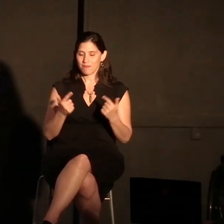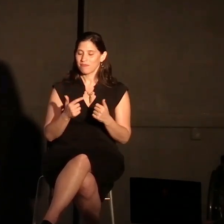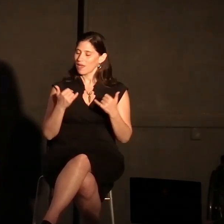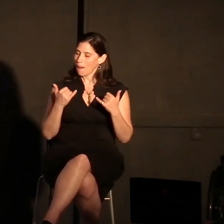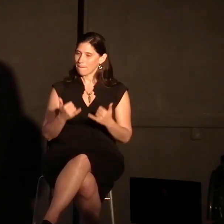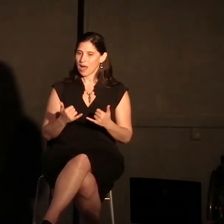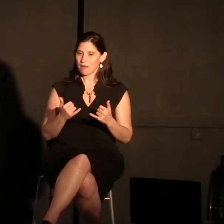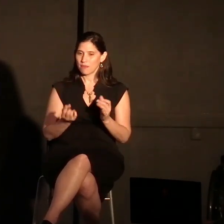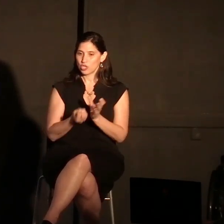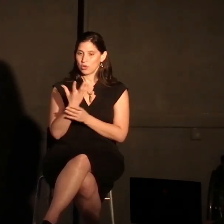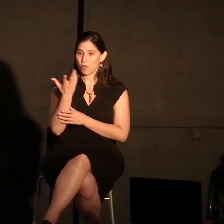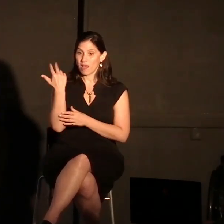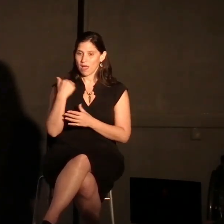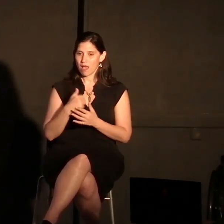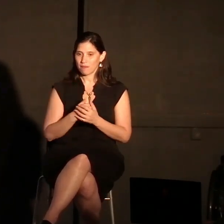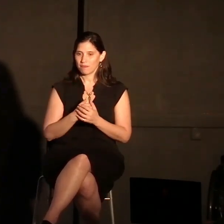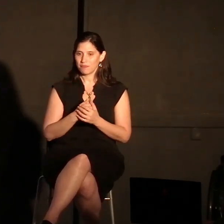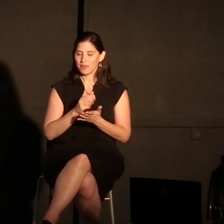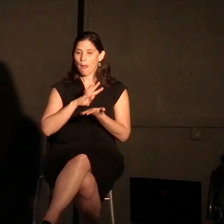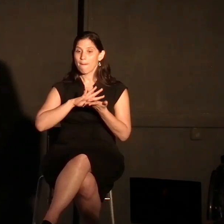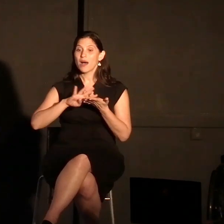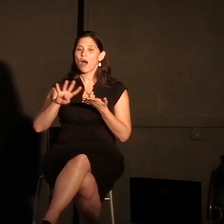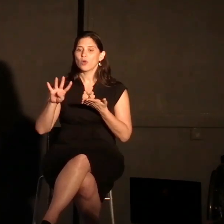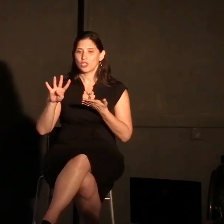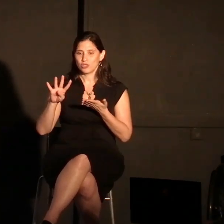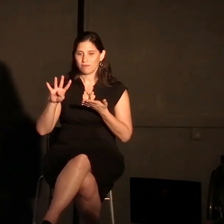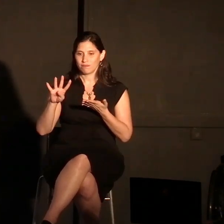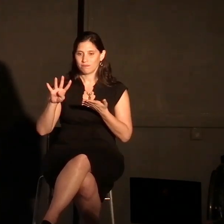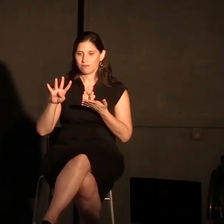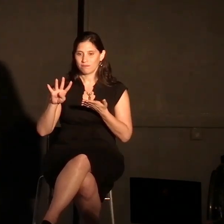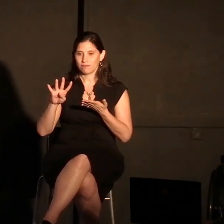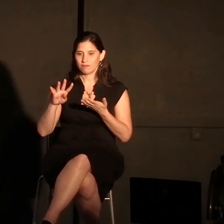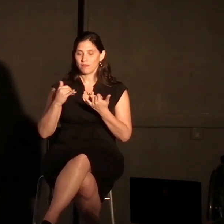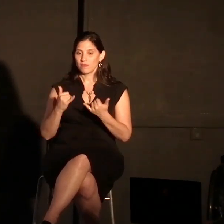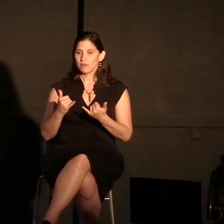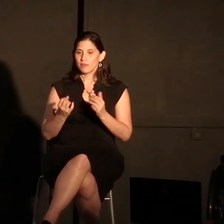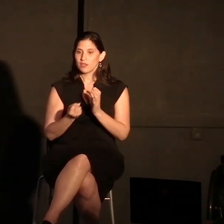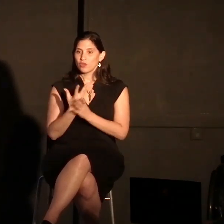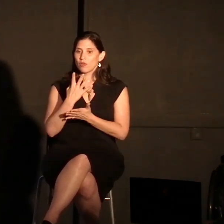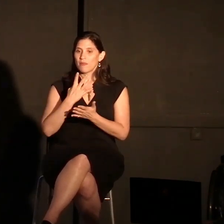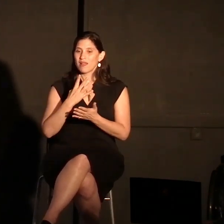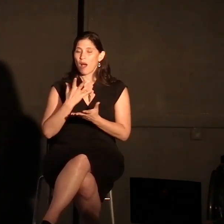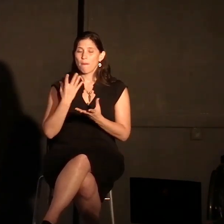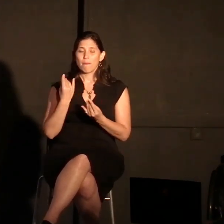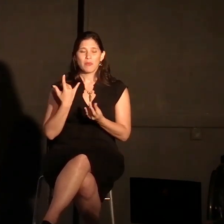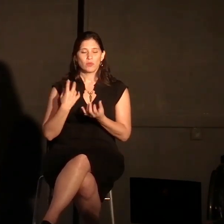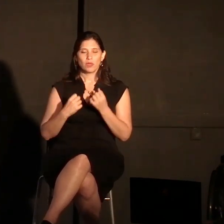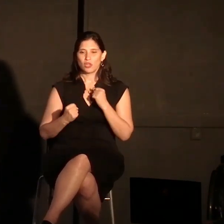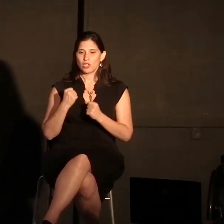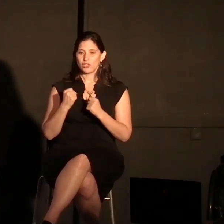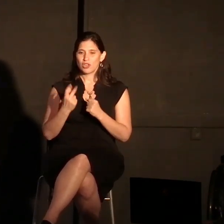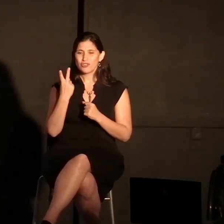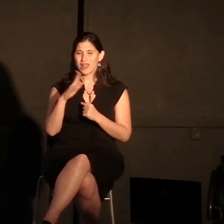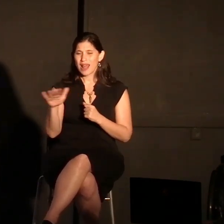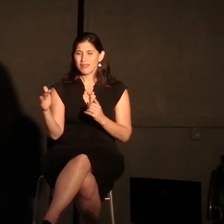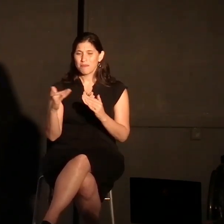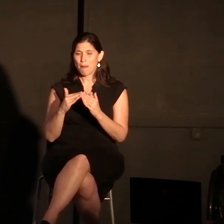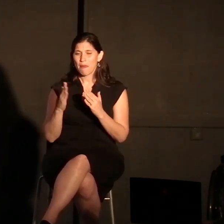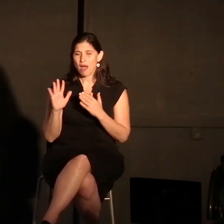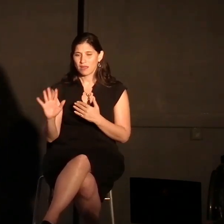הפעם השיקום היה ארבעה חודשים הפעם השיקום היה ב הרבה יותר קשה שתי ילדים